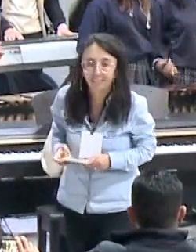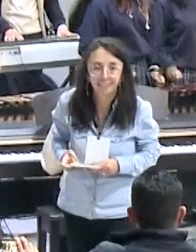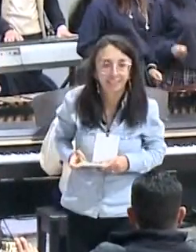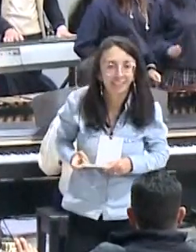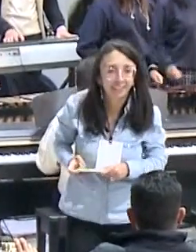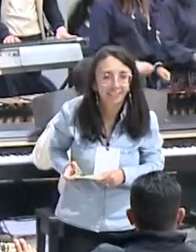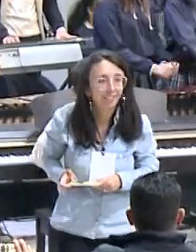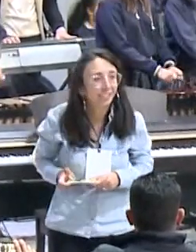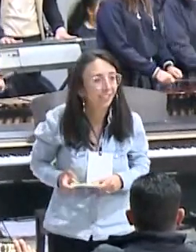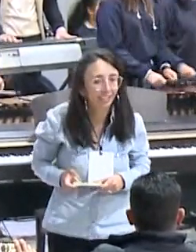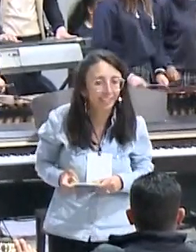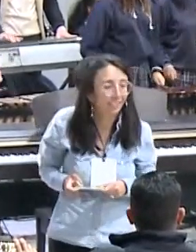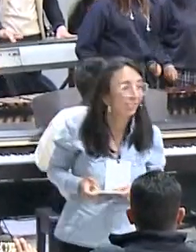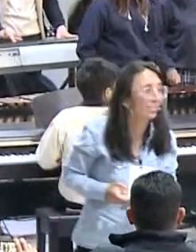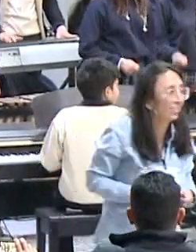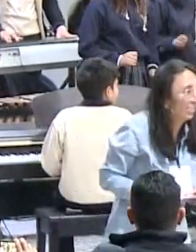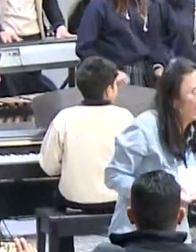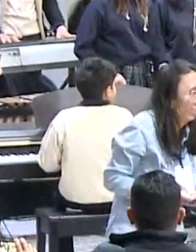no